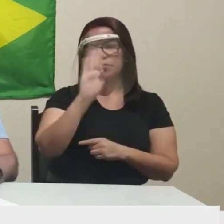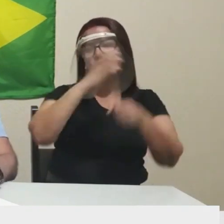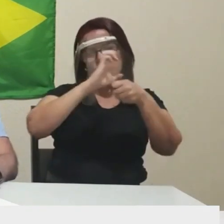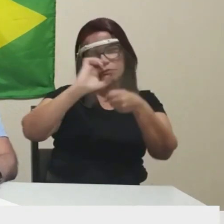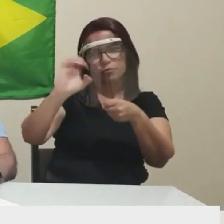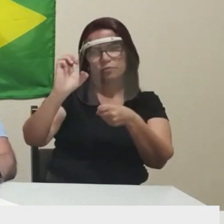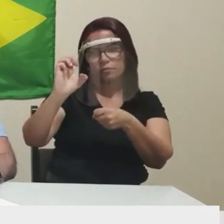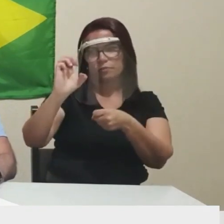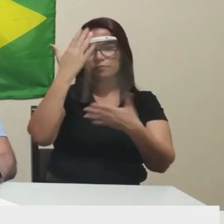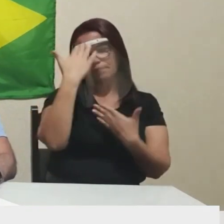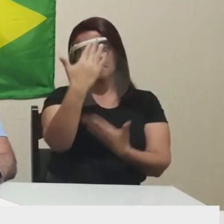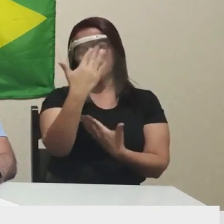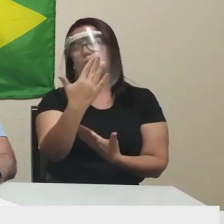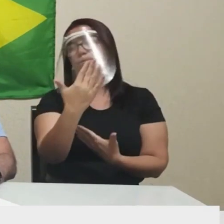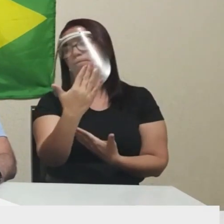E